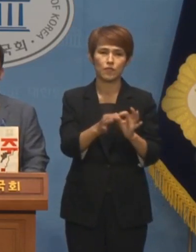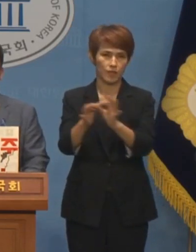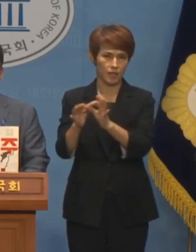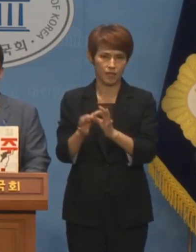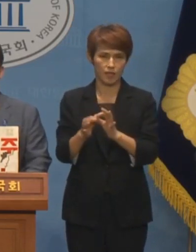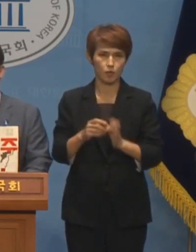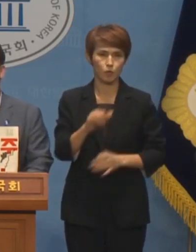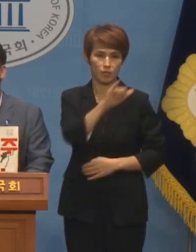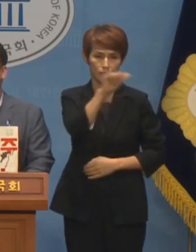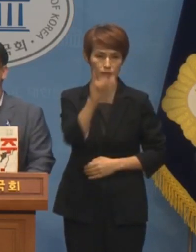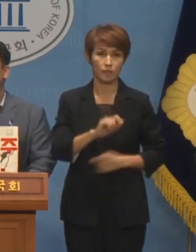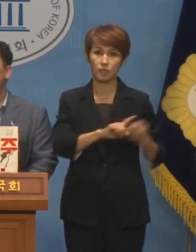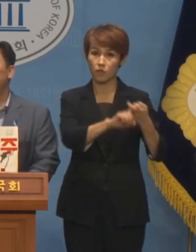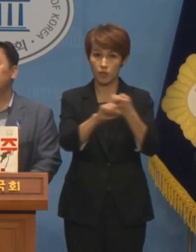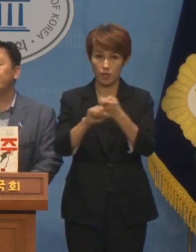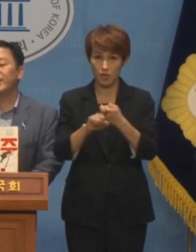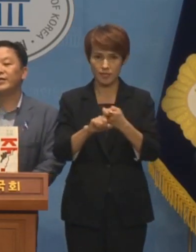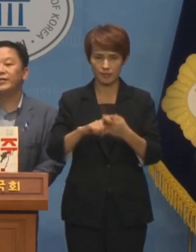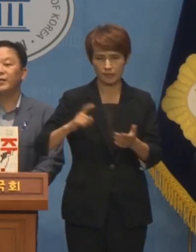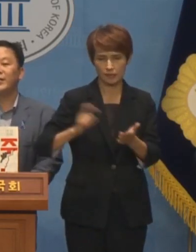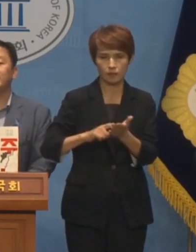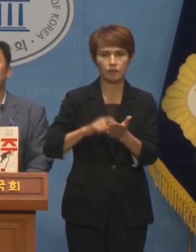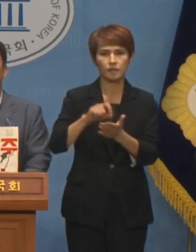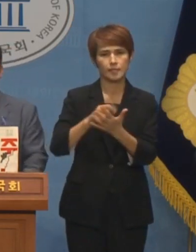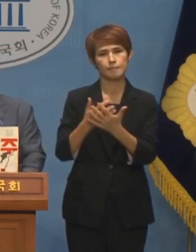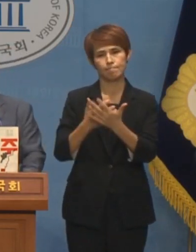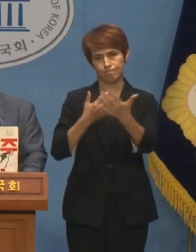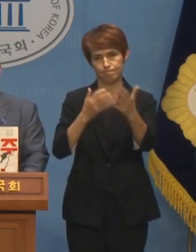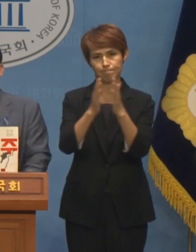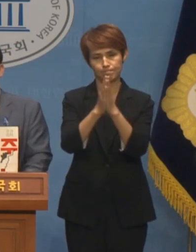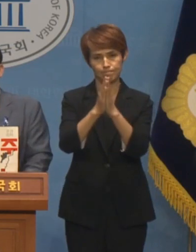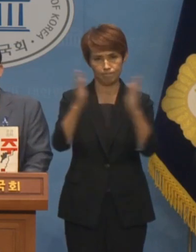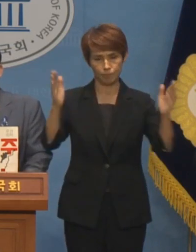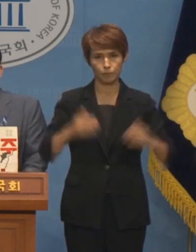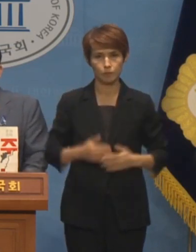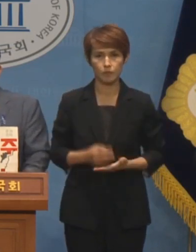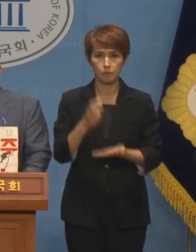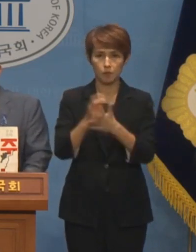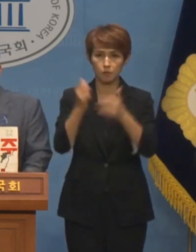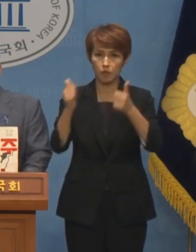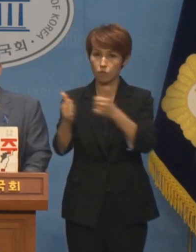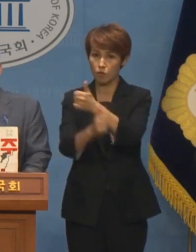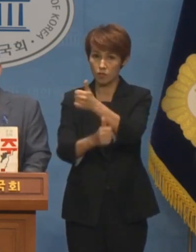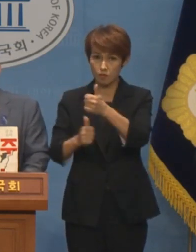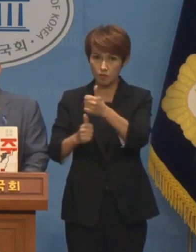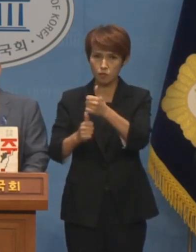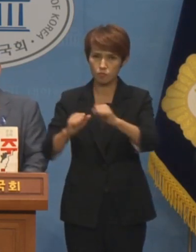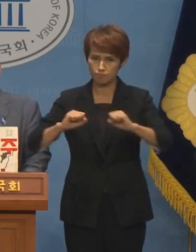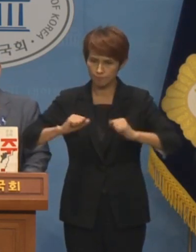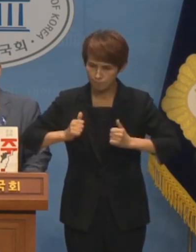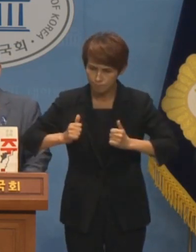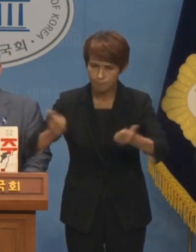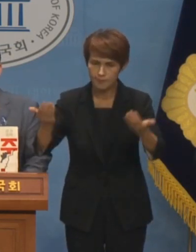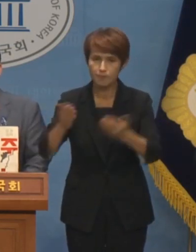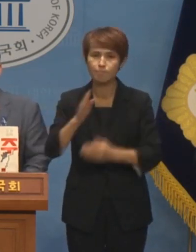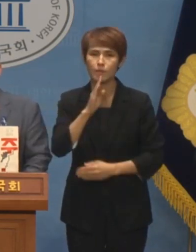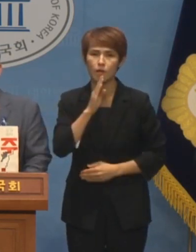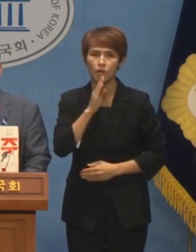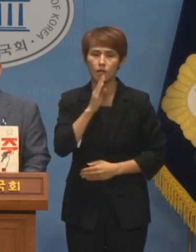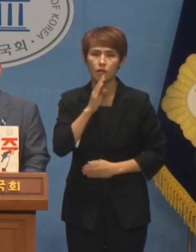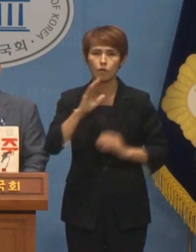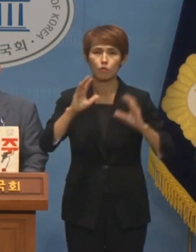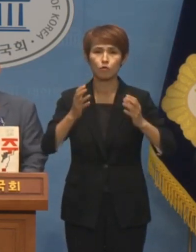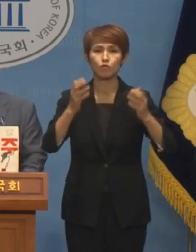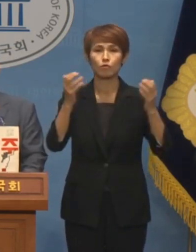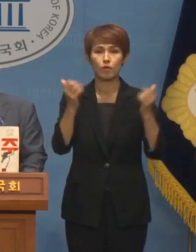을들의 연대 등이 긴급히 기자회견을 잡았습니다. 법사위원님들께서도 열심히 하지만 국회